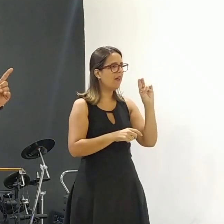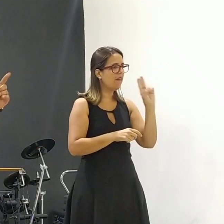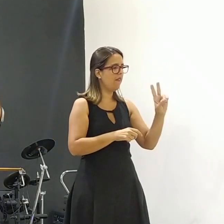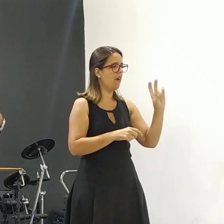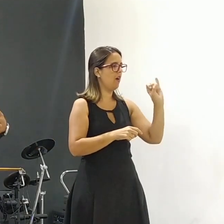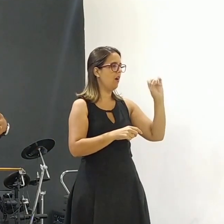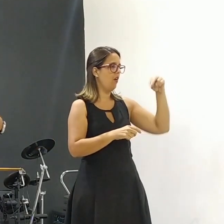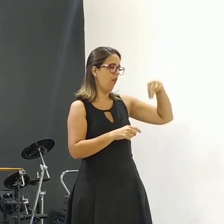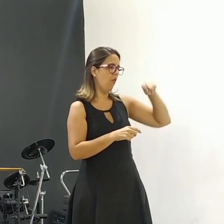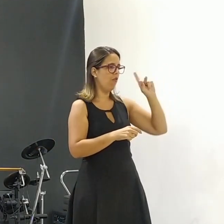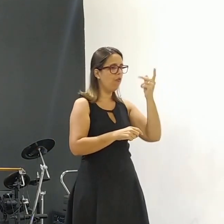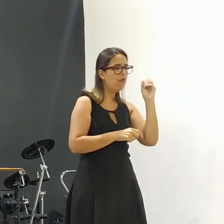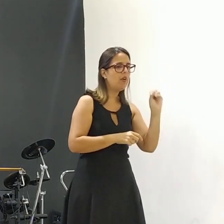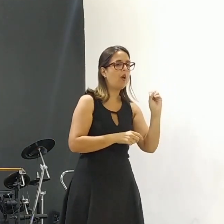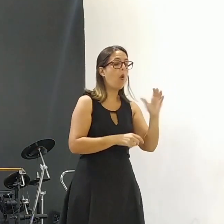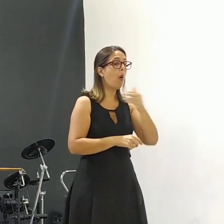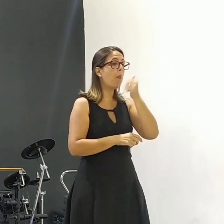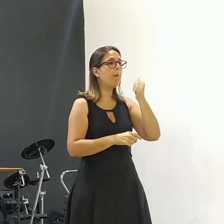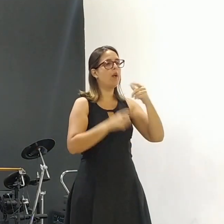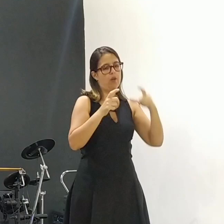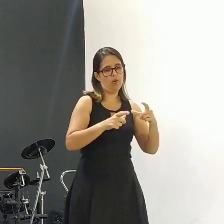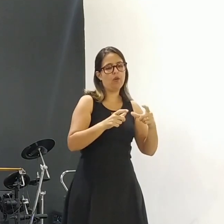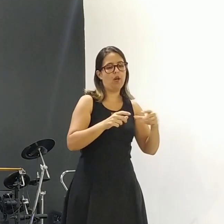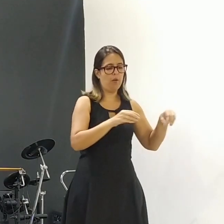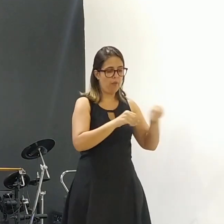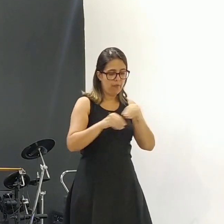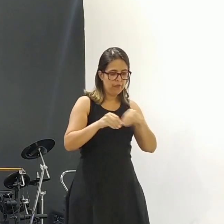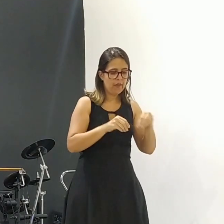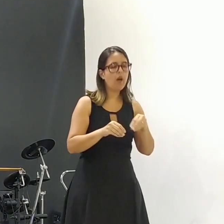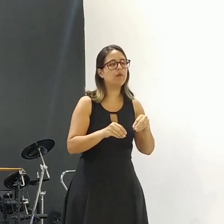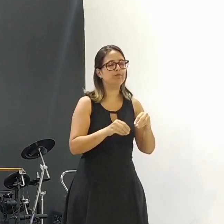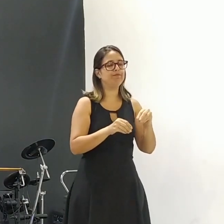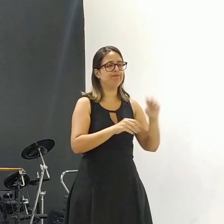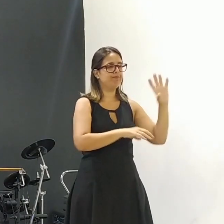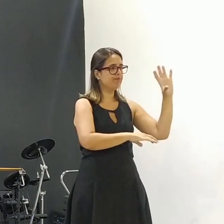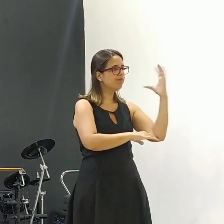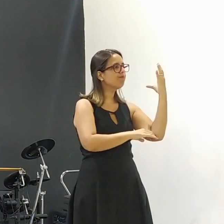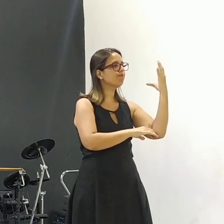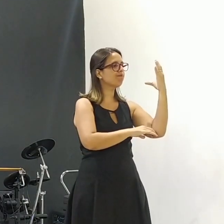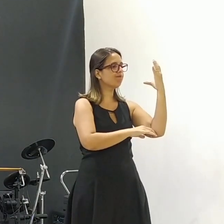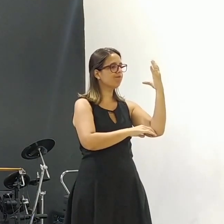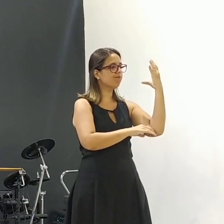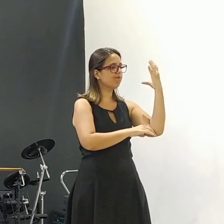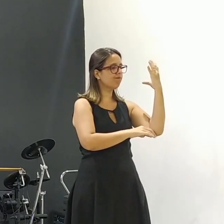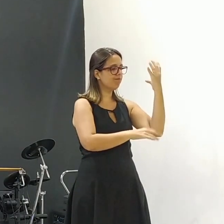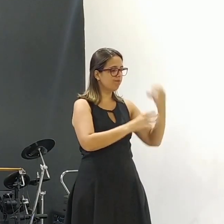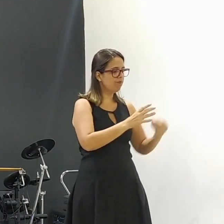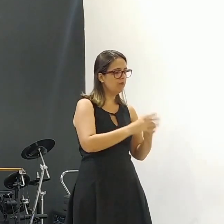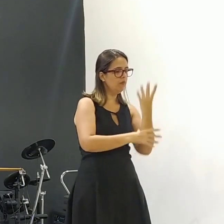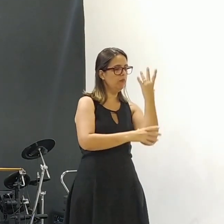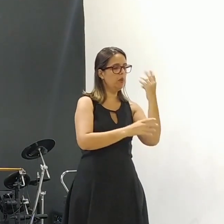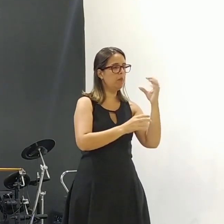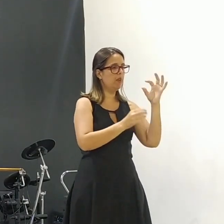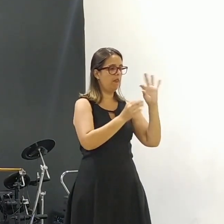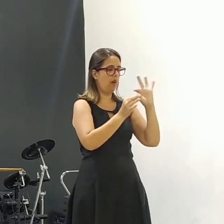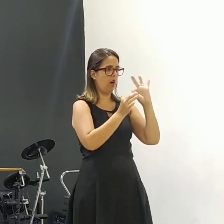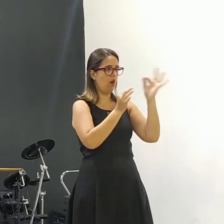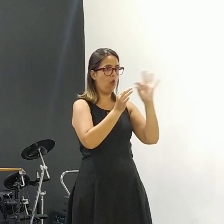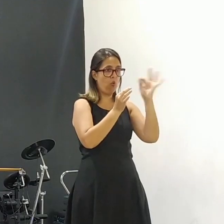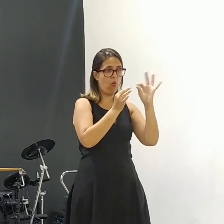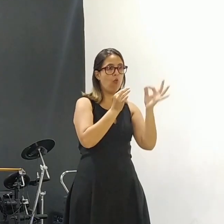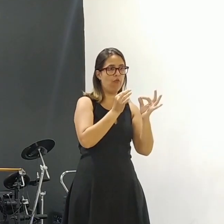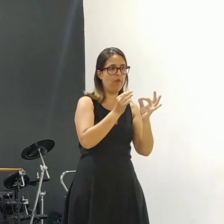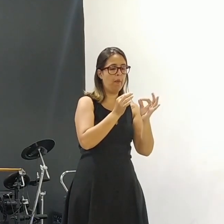melhor lugar, porque a terra onde a vinha era plantada, porque para se plantar uva tem que ter uma